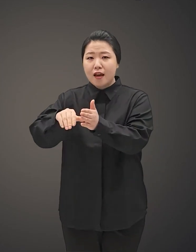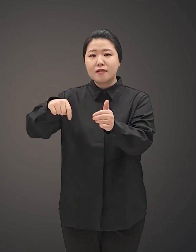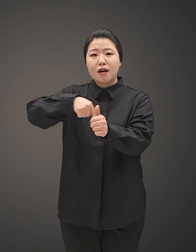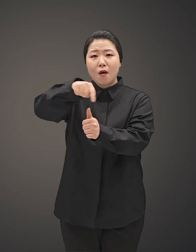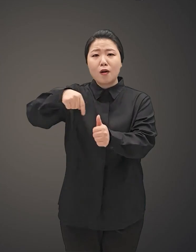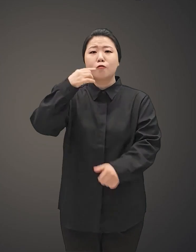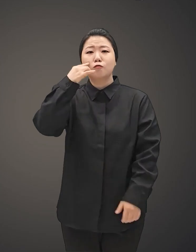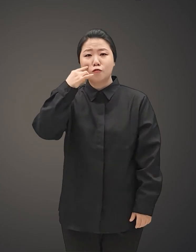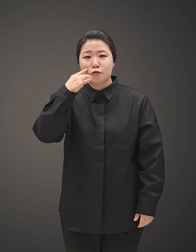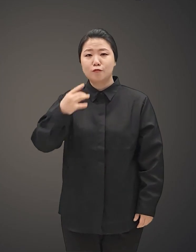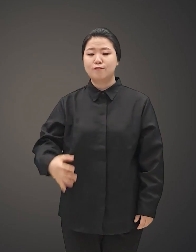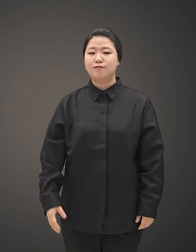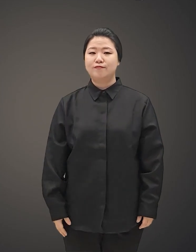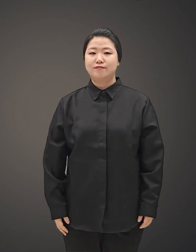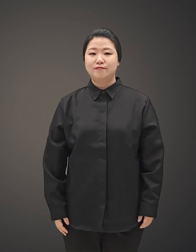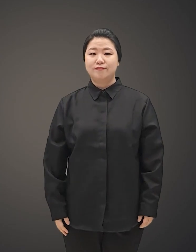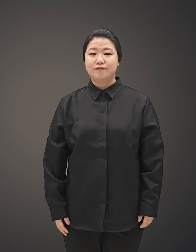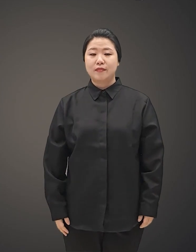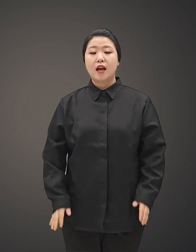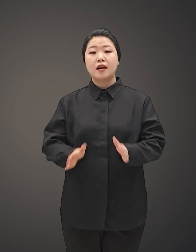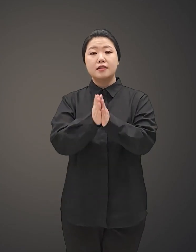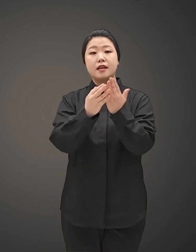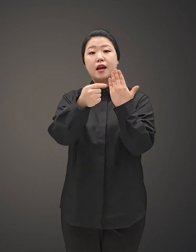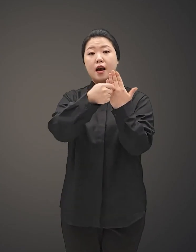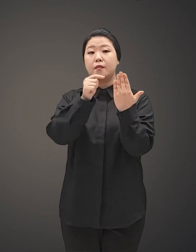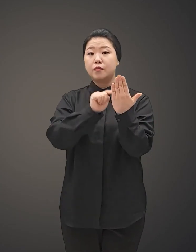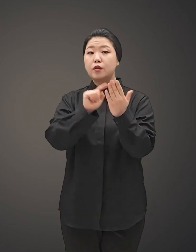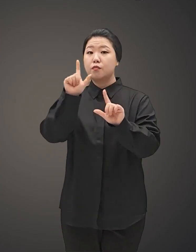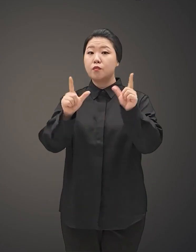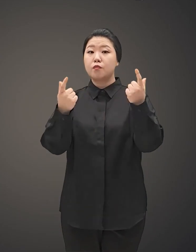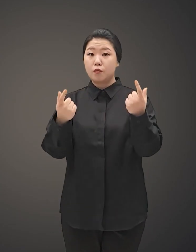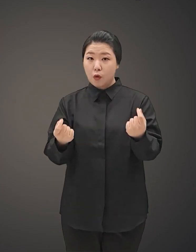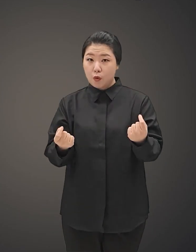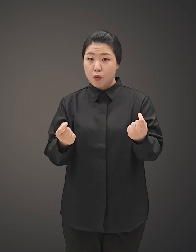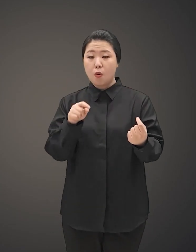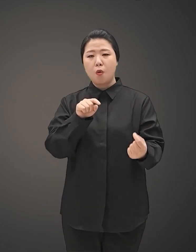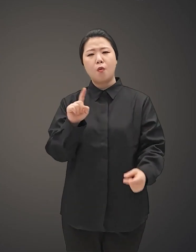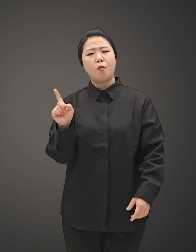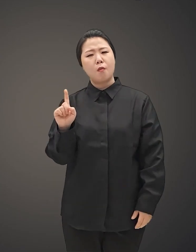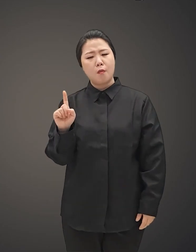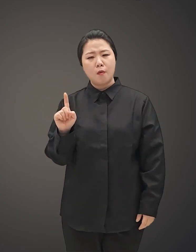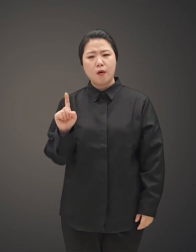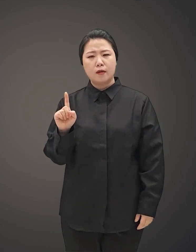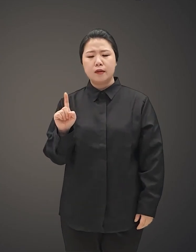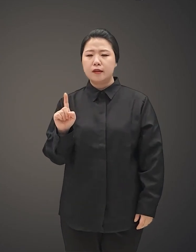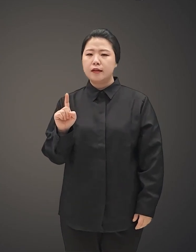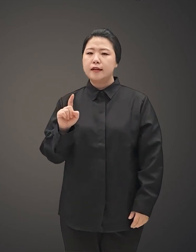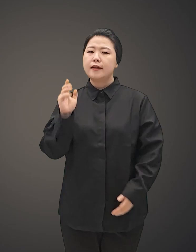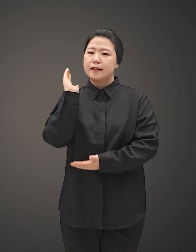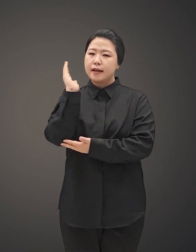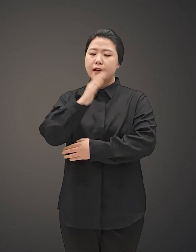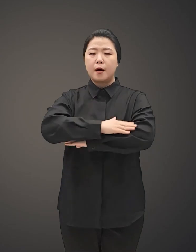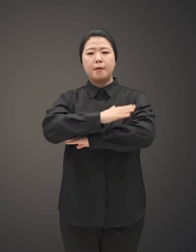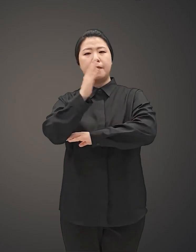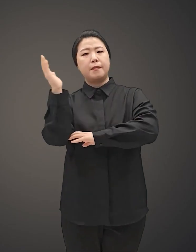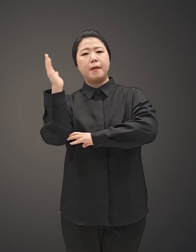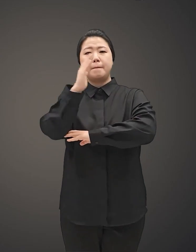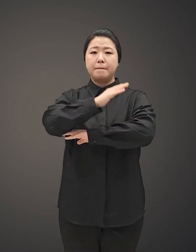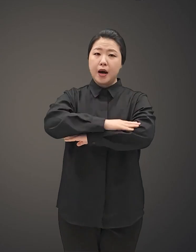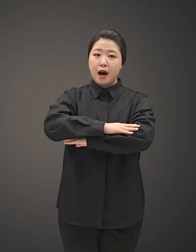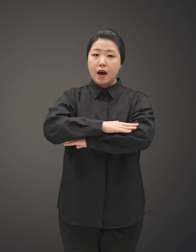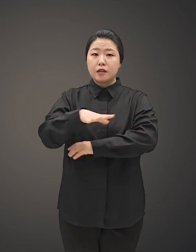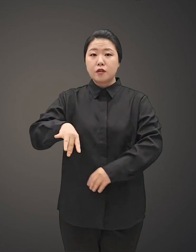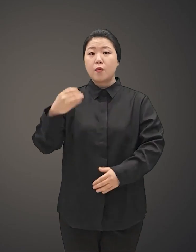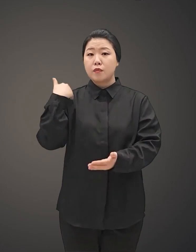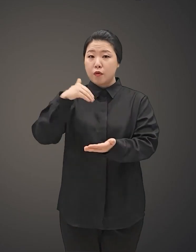궁금해졌습니다. 이 작품은 앞면지와 뒷면지가 동일한 구성으로 이야기가 끝나면